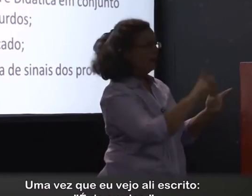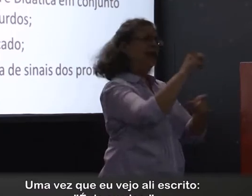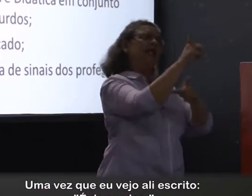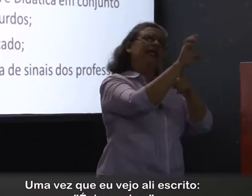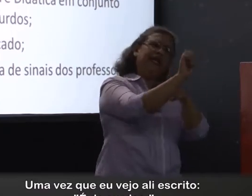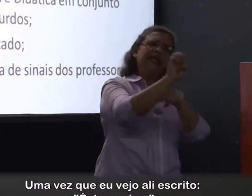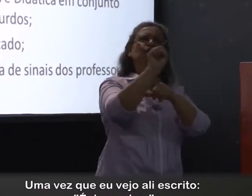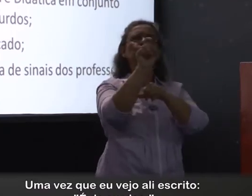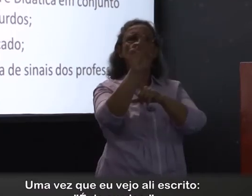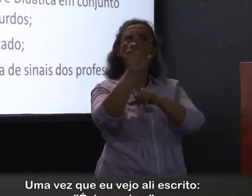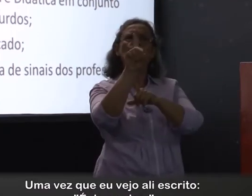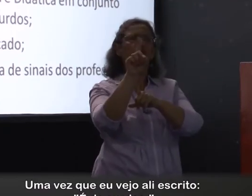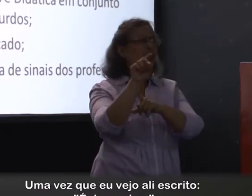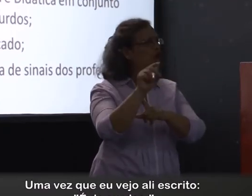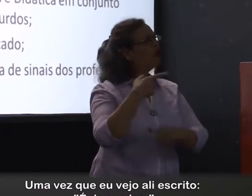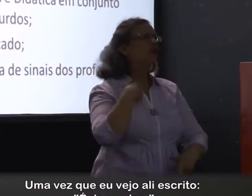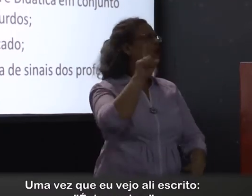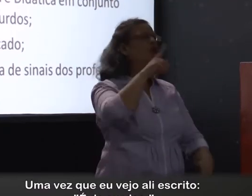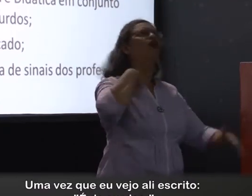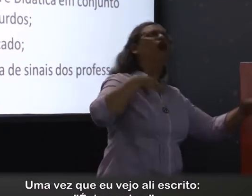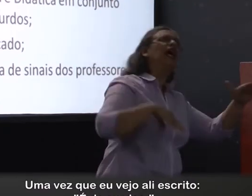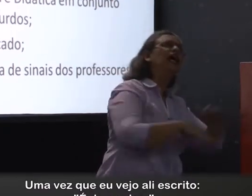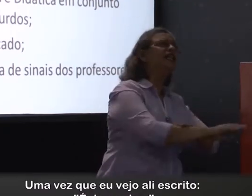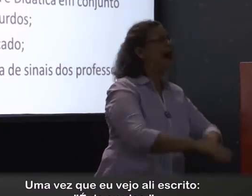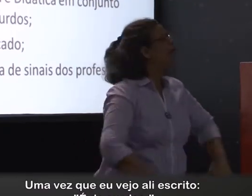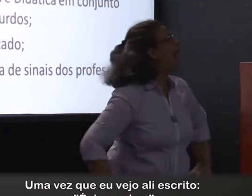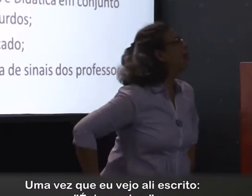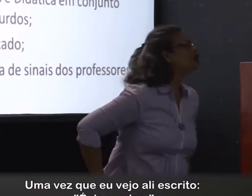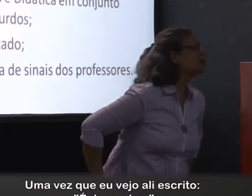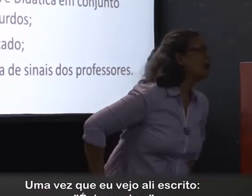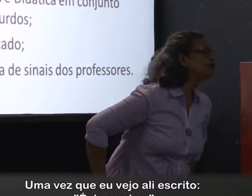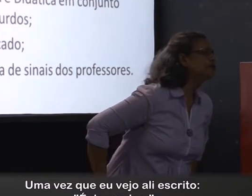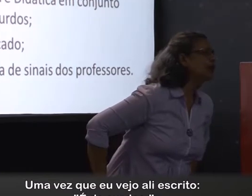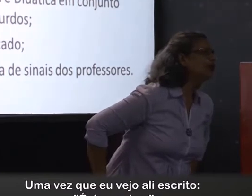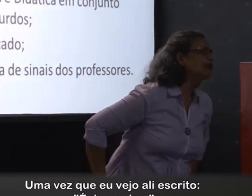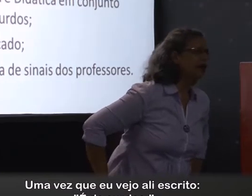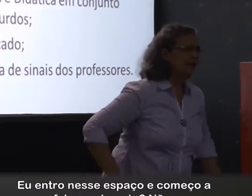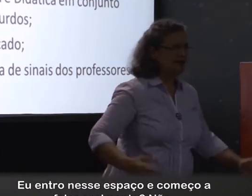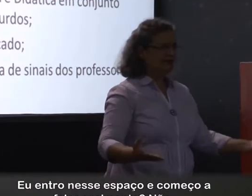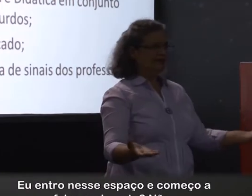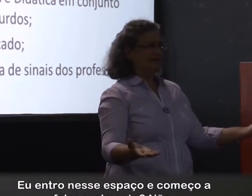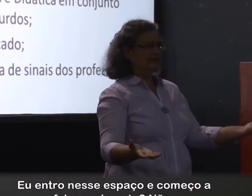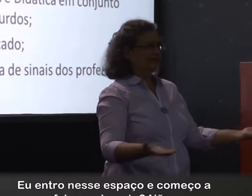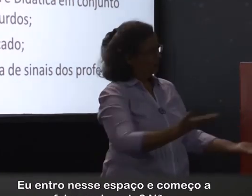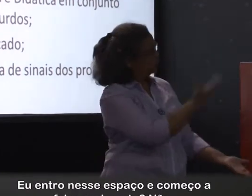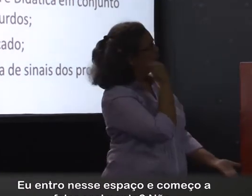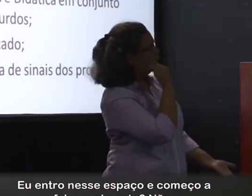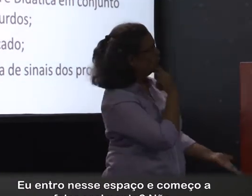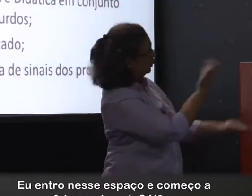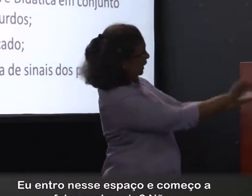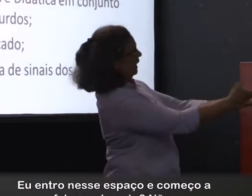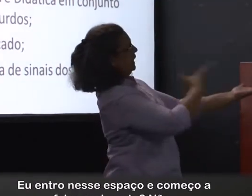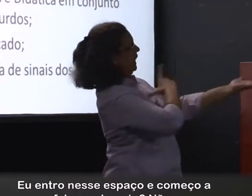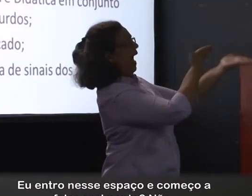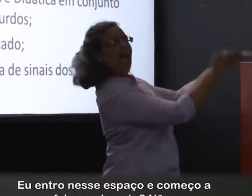Uma vez que eu vejo ali a marca escrito de surdo, eu entro nesse espaço e começo a falar